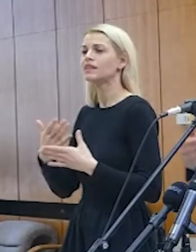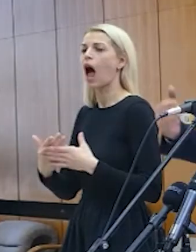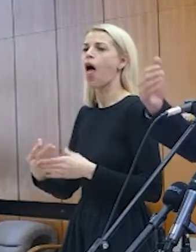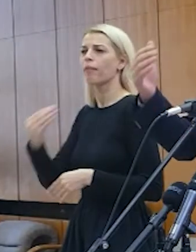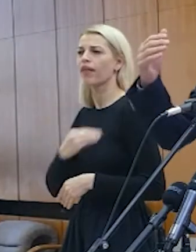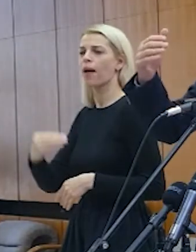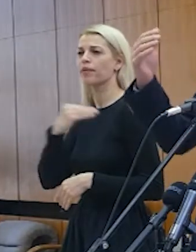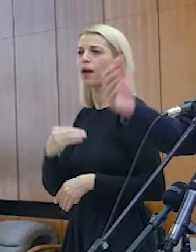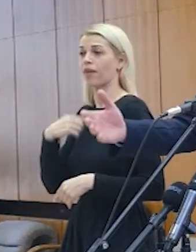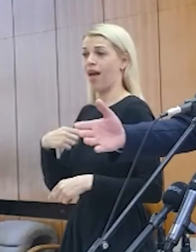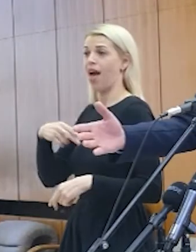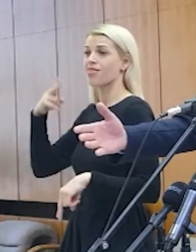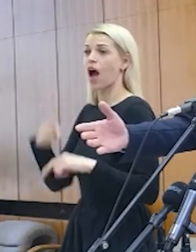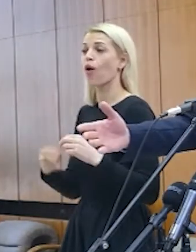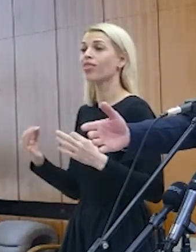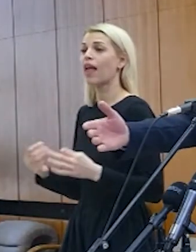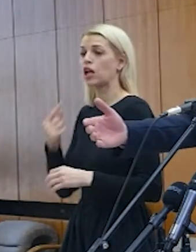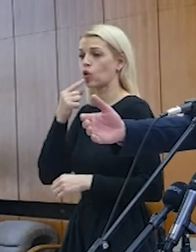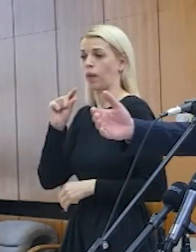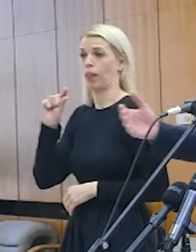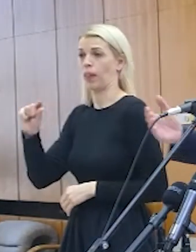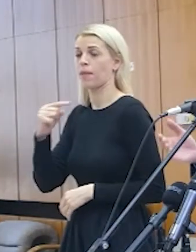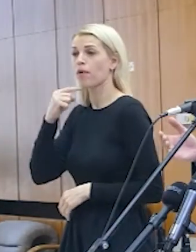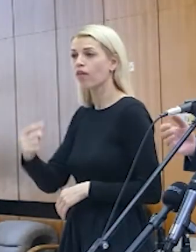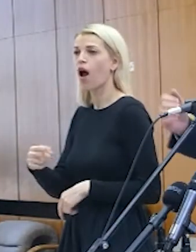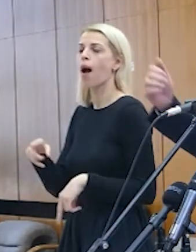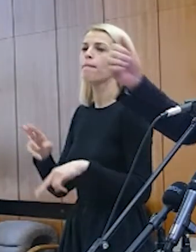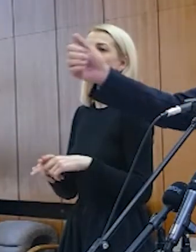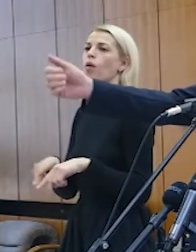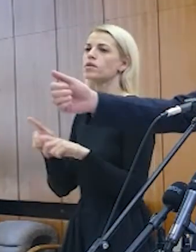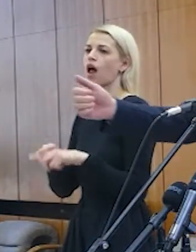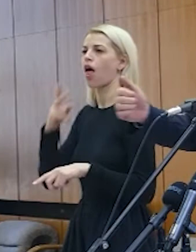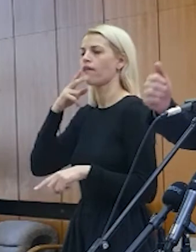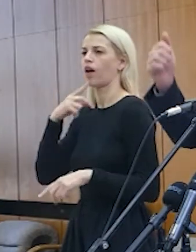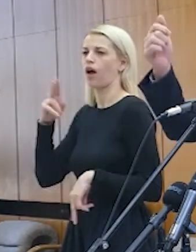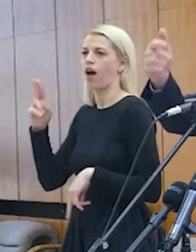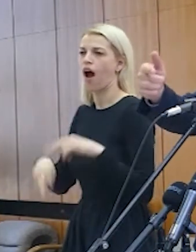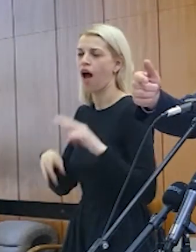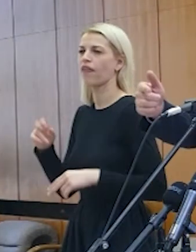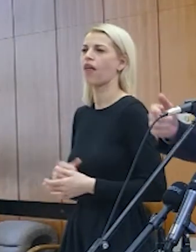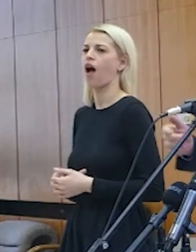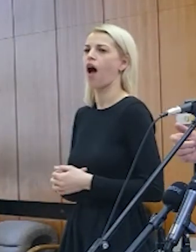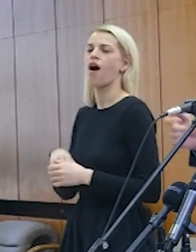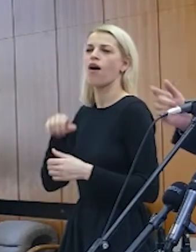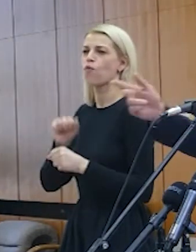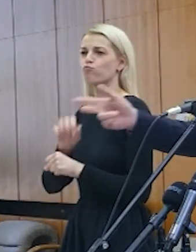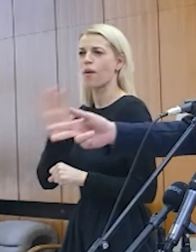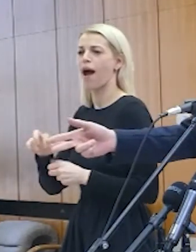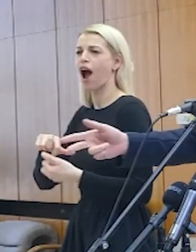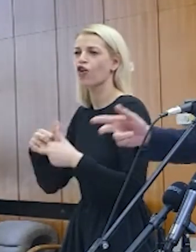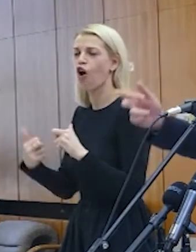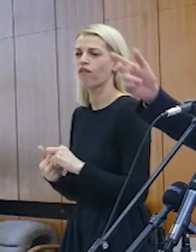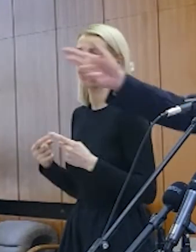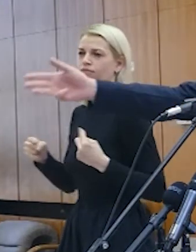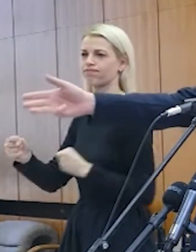ja teda, keď vám nakoniec horko ťažko niečo poviem, tak potom v kuse počúvam a zase sa hádajú, zase majú konflikty, zase